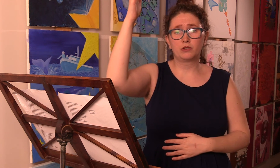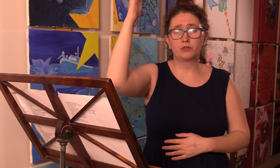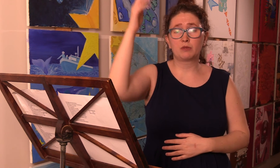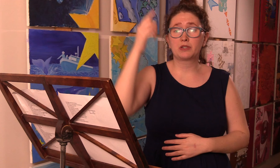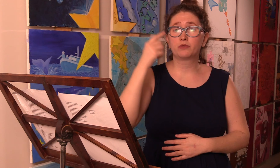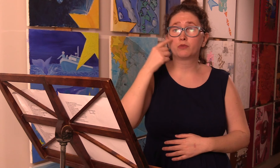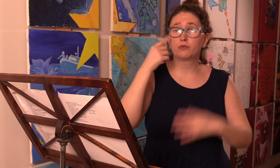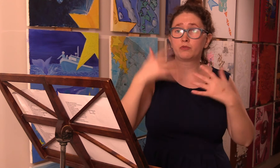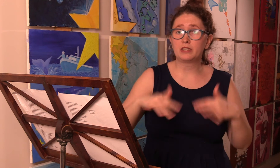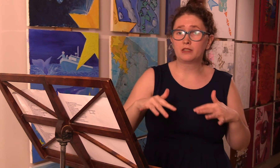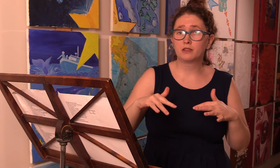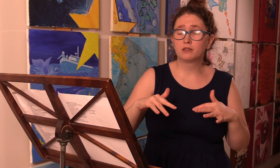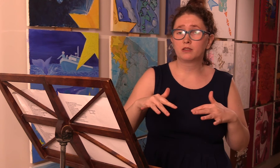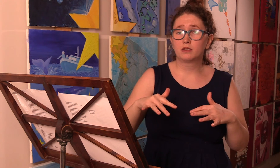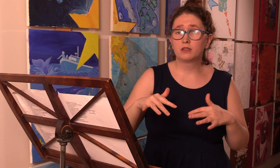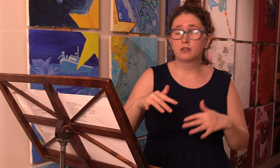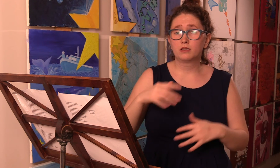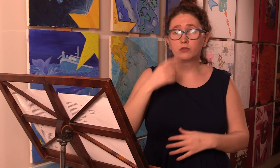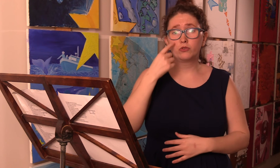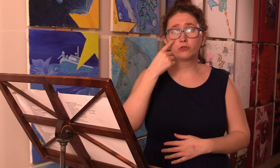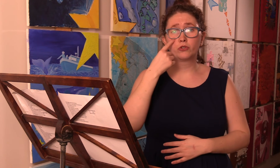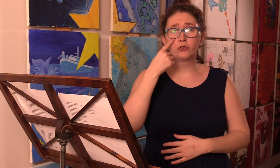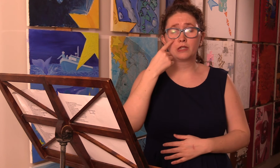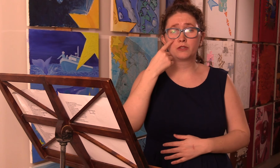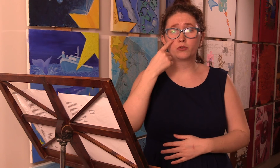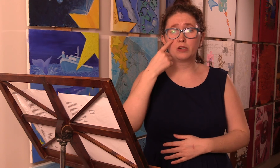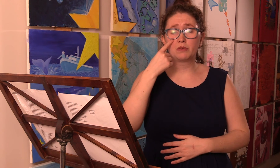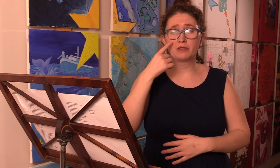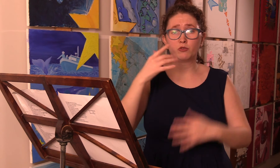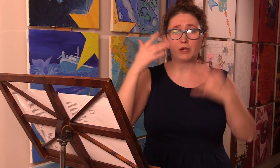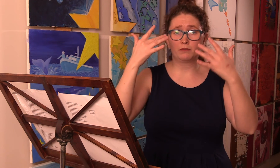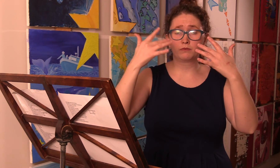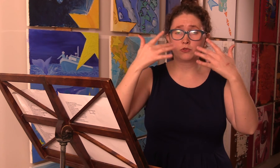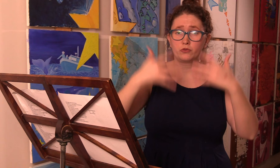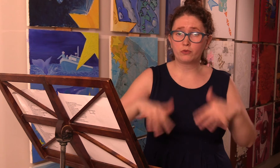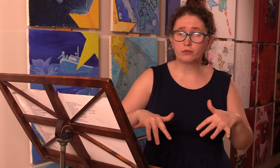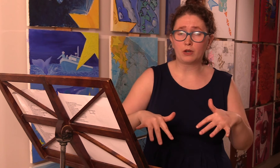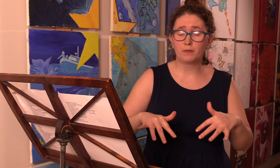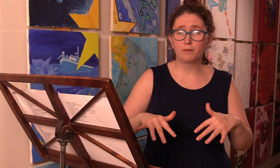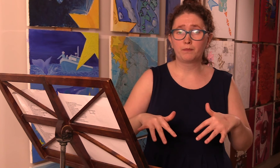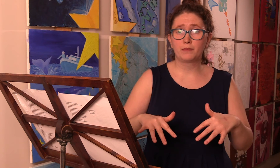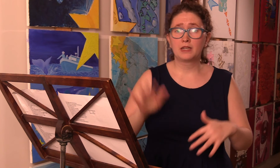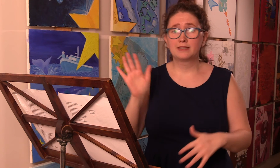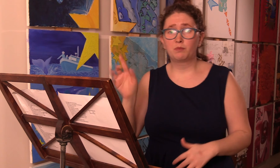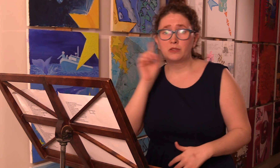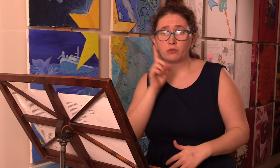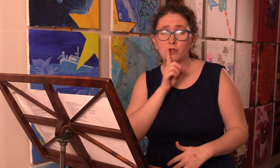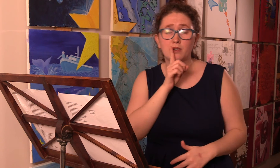Une impression de vue finie. Touche ton oeil et secoue les mains vers le bas, juste une fois. C'est pis sourd,